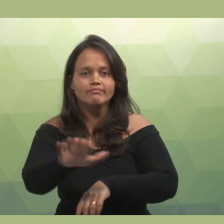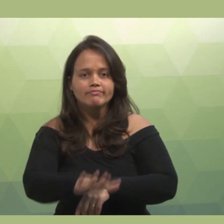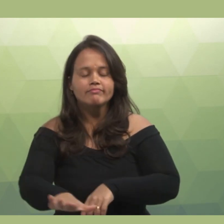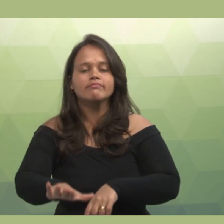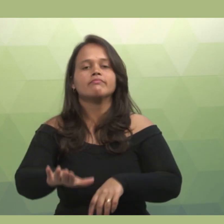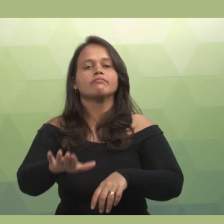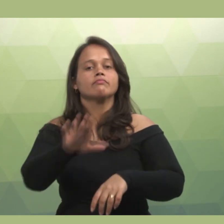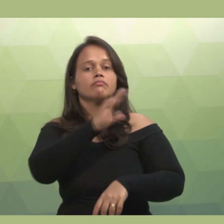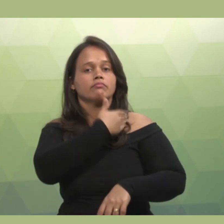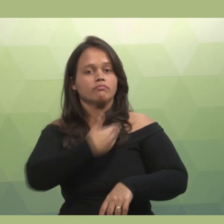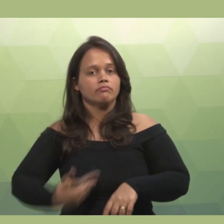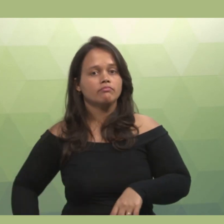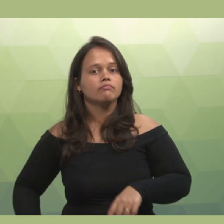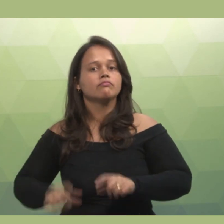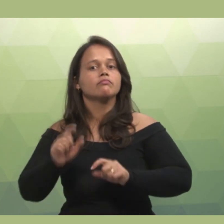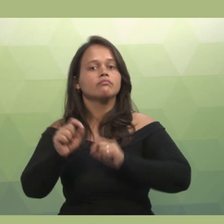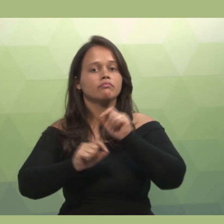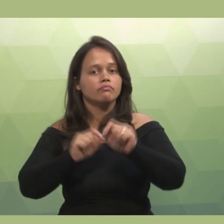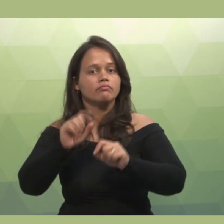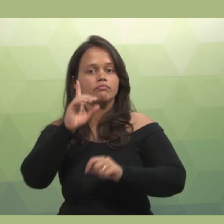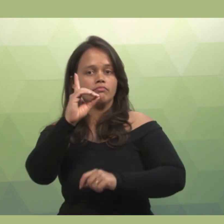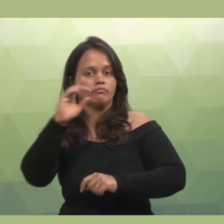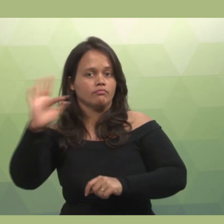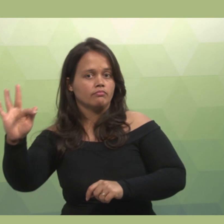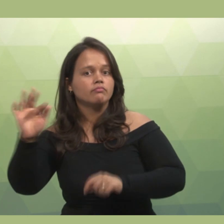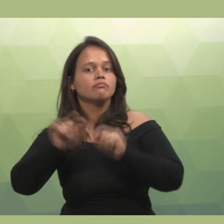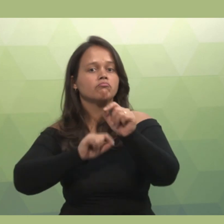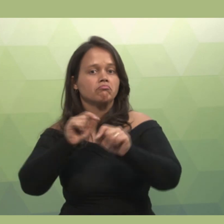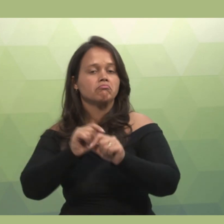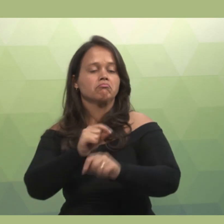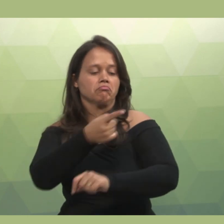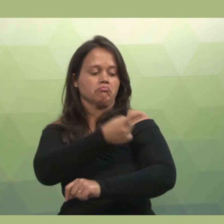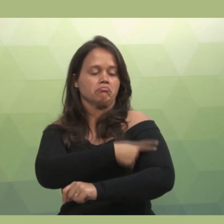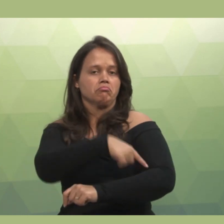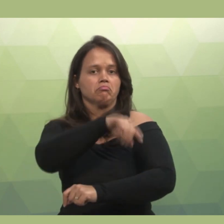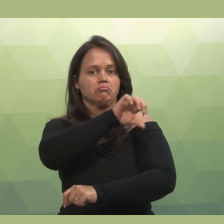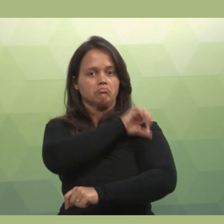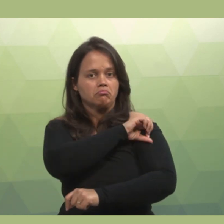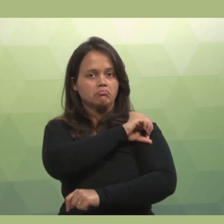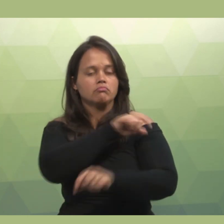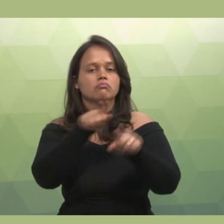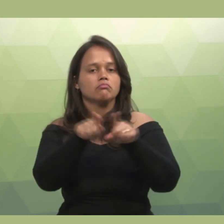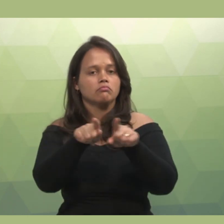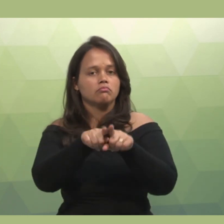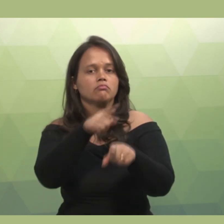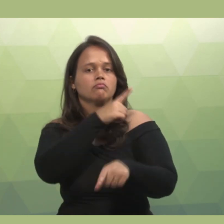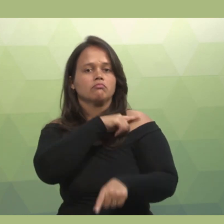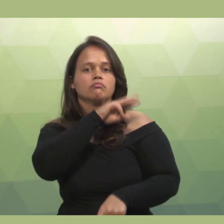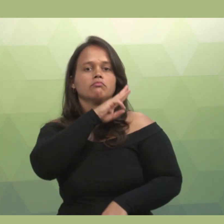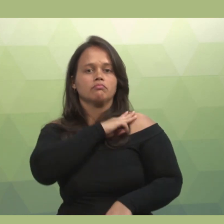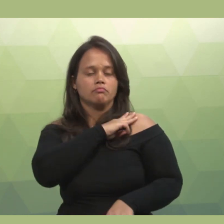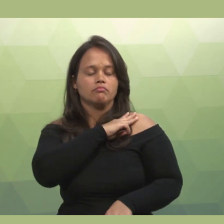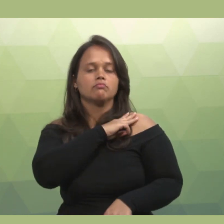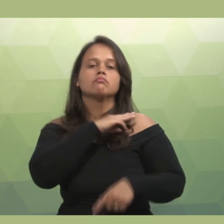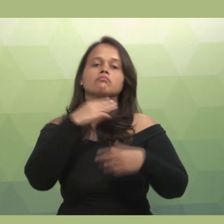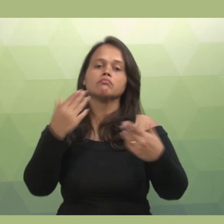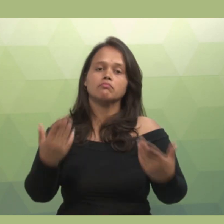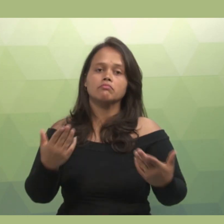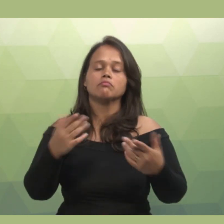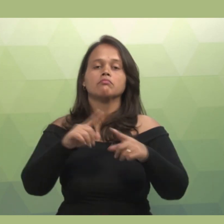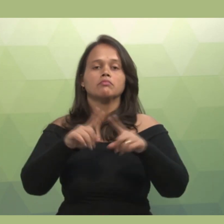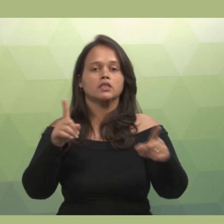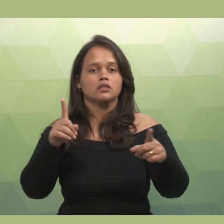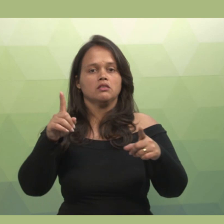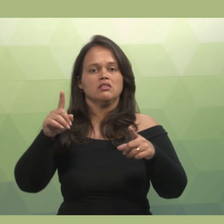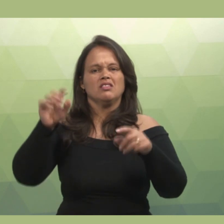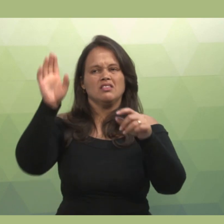fundamental e no ensino infantil, e aos estados e ao Distrito Federal compete atuarem no ensino fundamental e